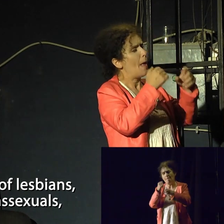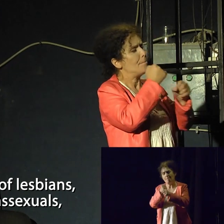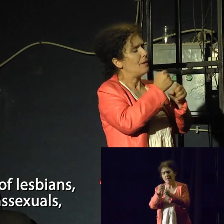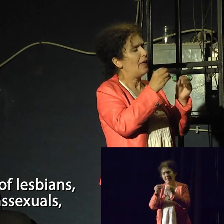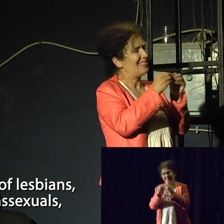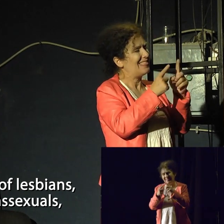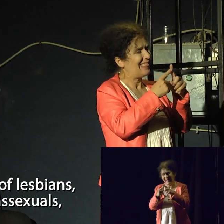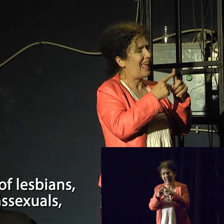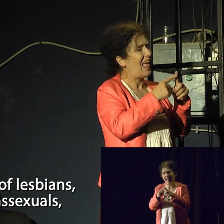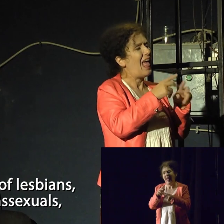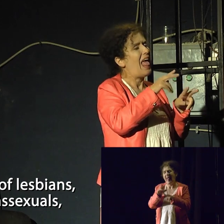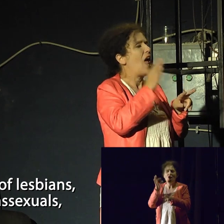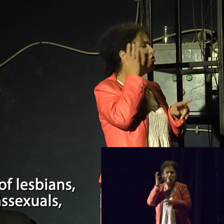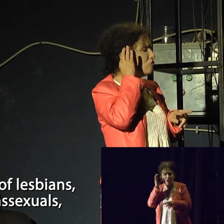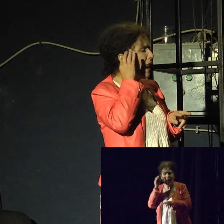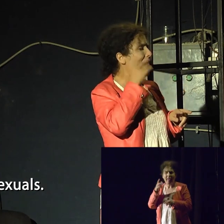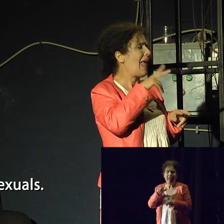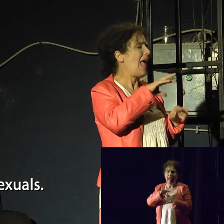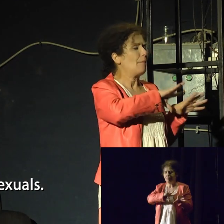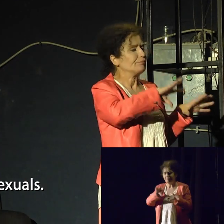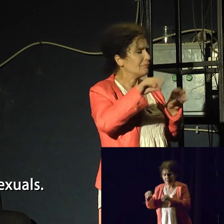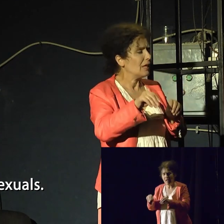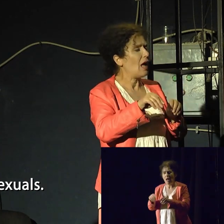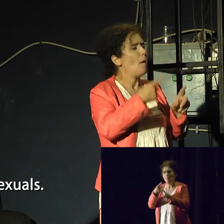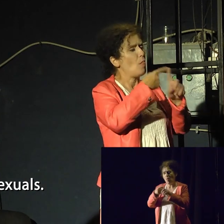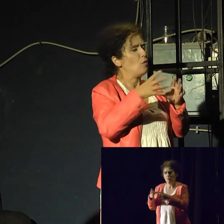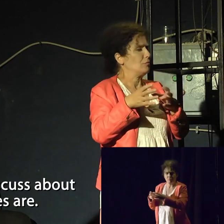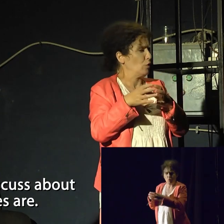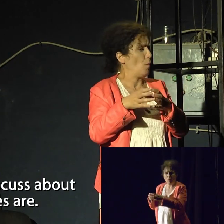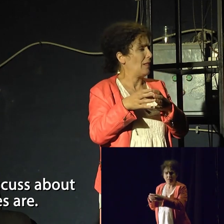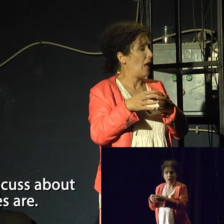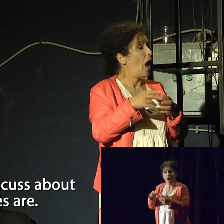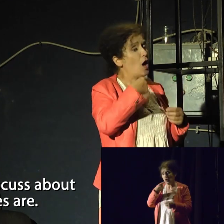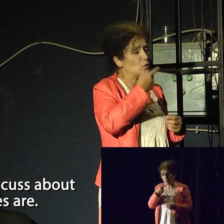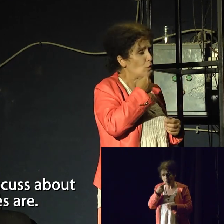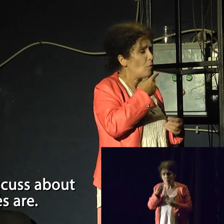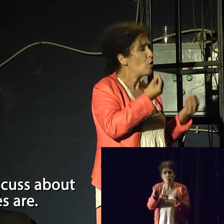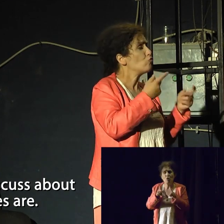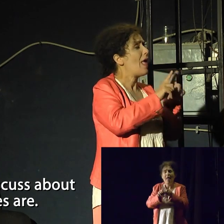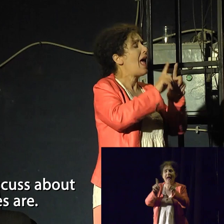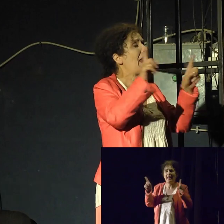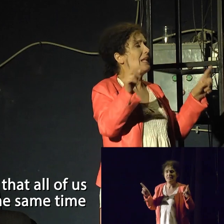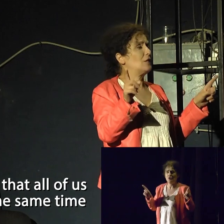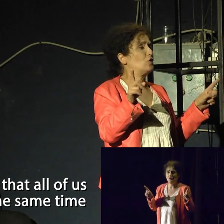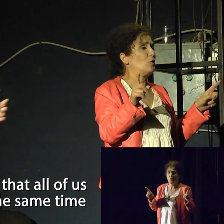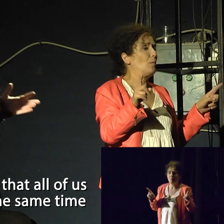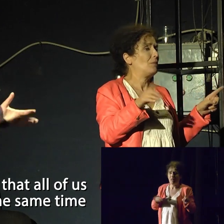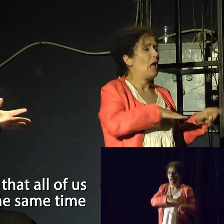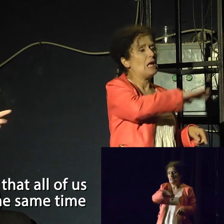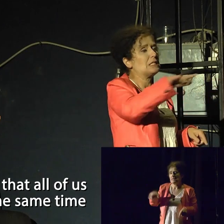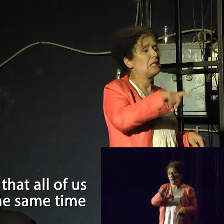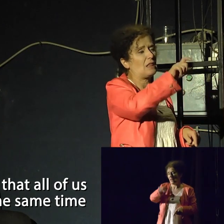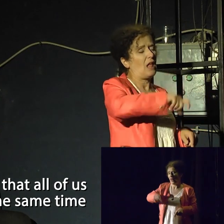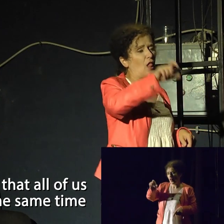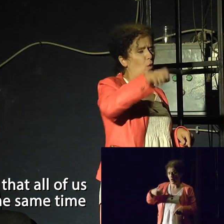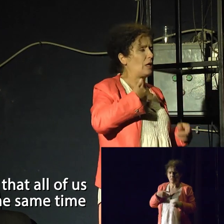групата на лесбејки, геј, бисексуалци, трансексуалци, интерсексуалци плюс. Меѓутоа зборуваме и за тоа што е различност. Зборуваме дека сите луѓе меѓу